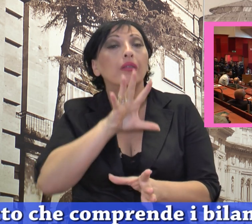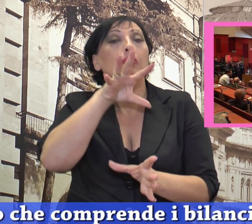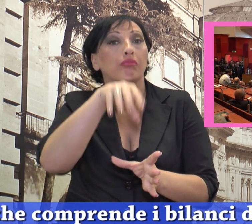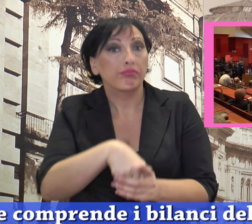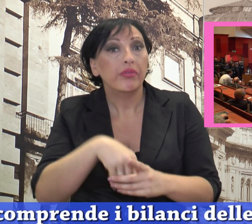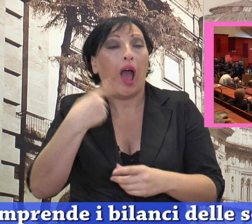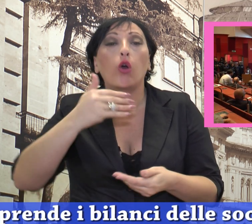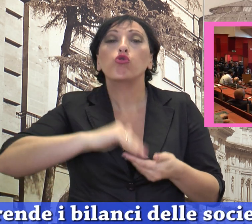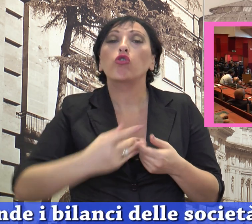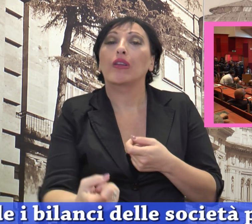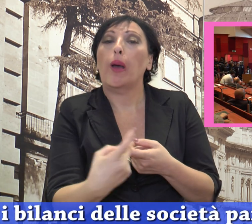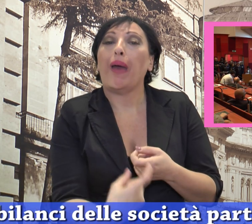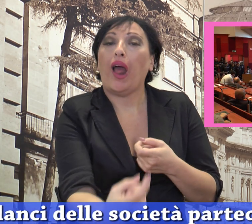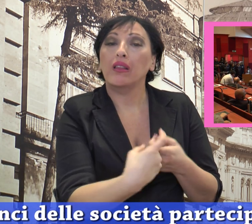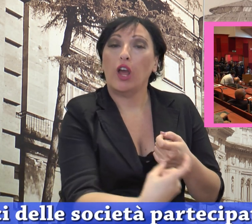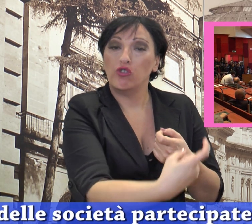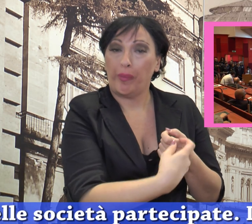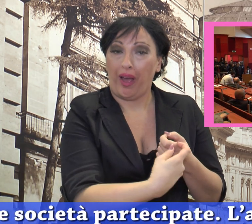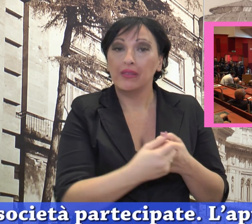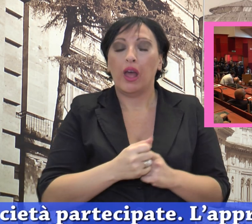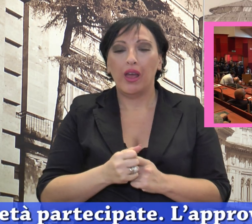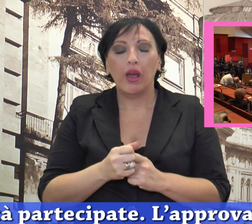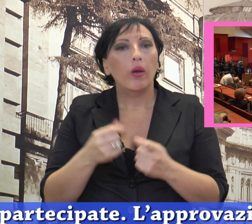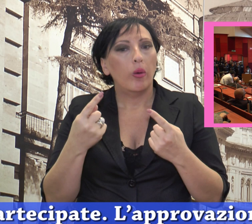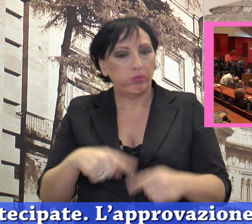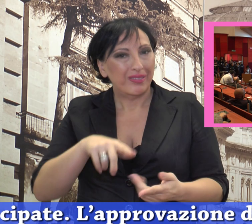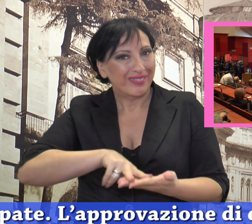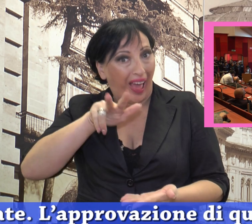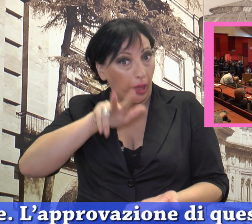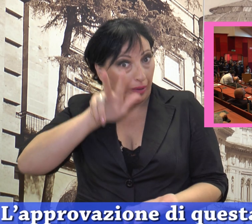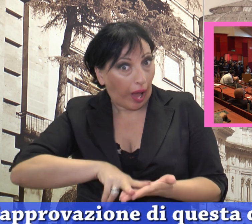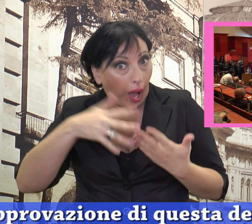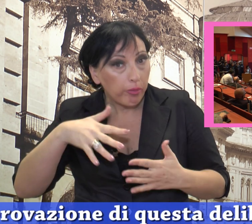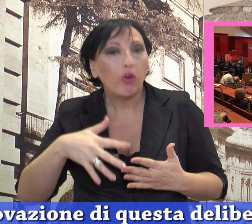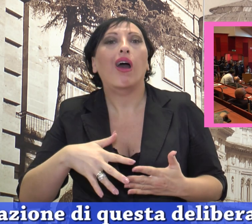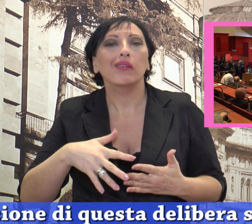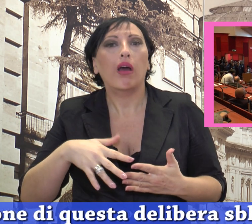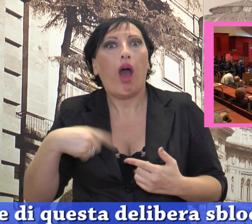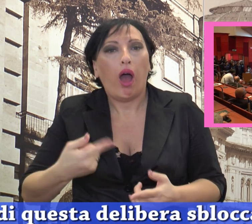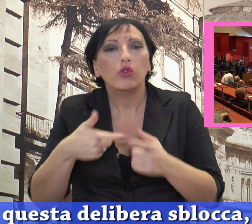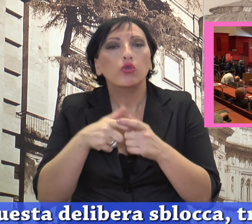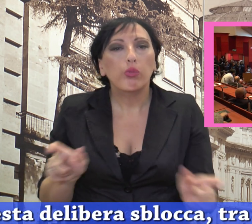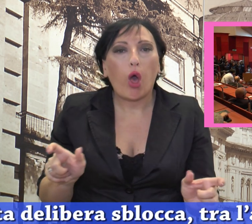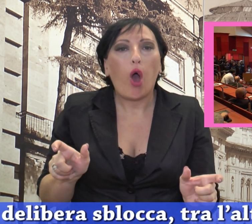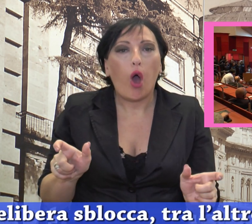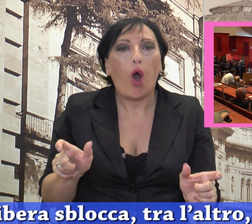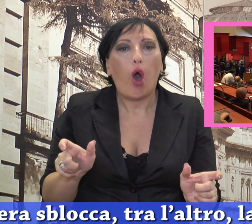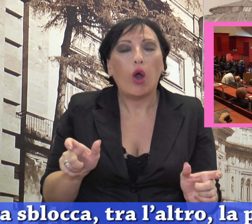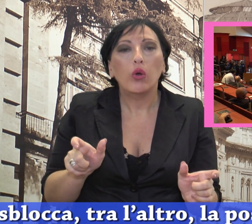partecipate. L'approvazione di questa delibera sblocca, tra l'altro, la possibilità di nuove